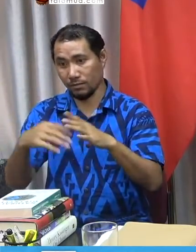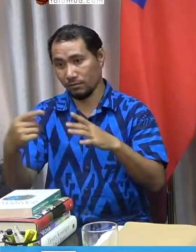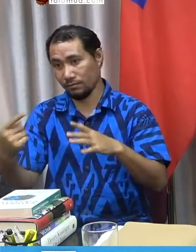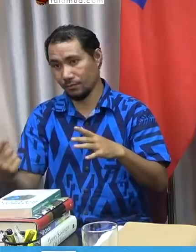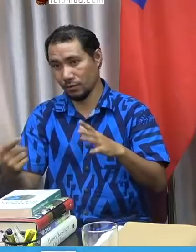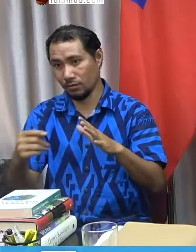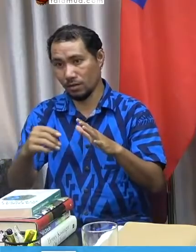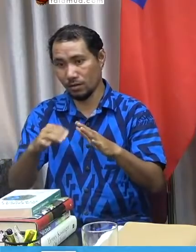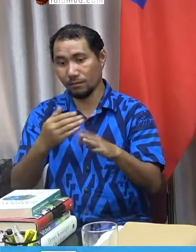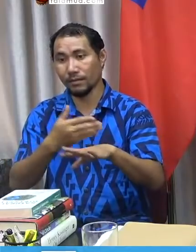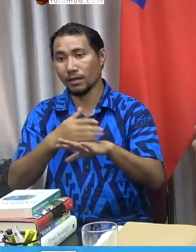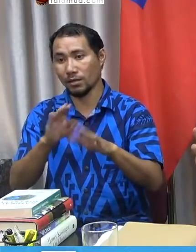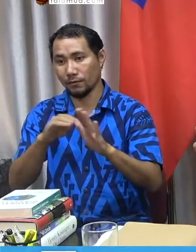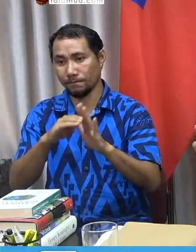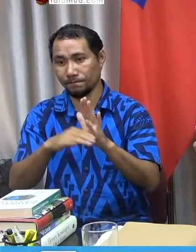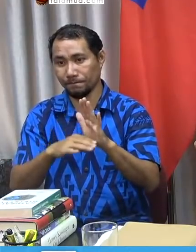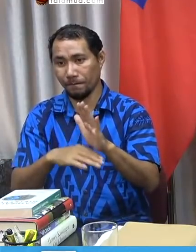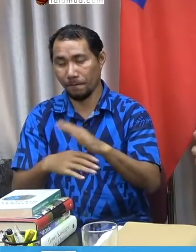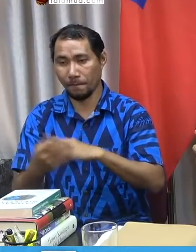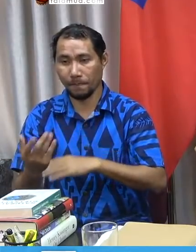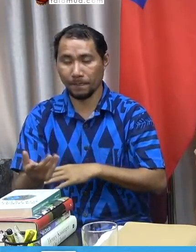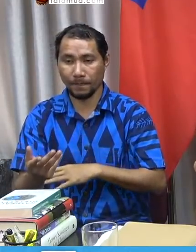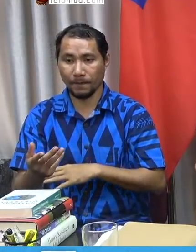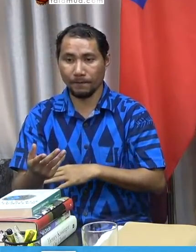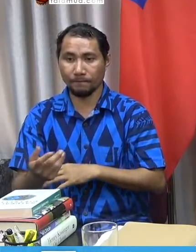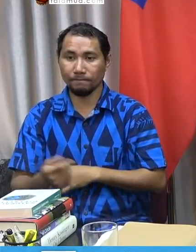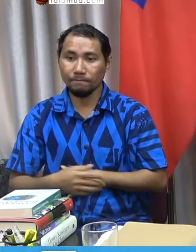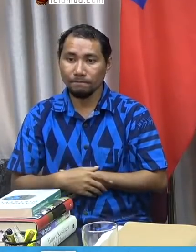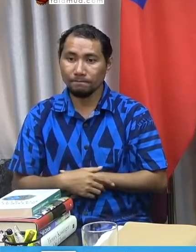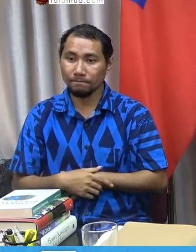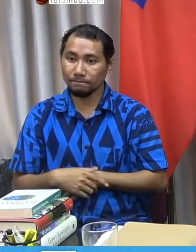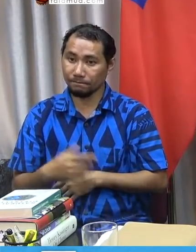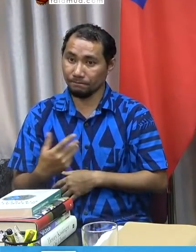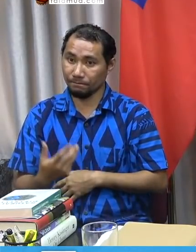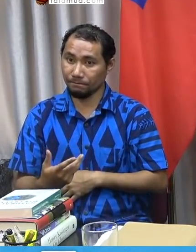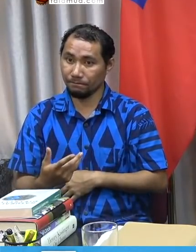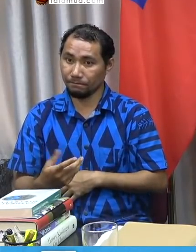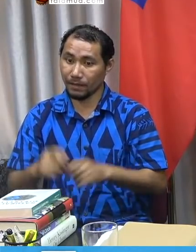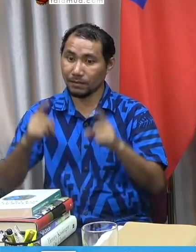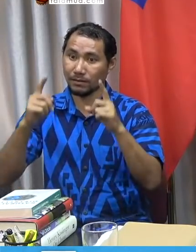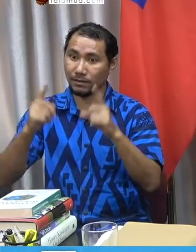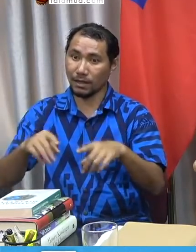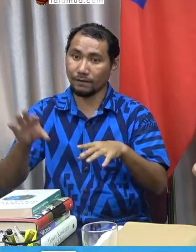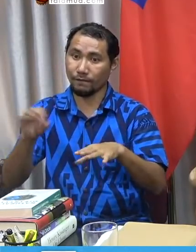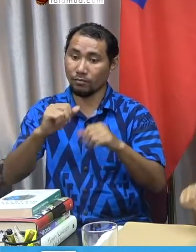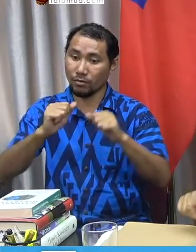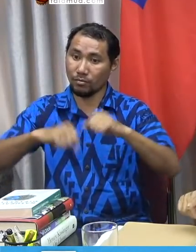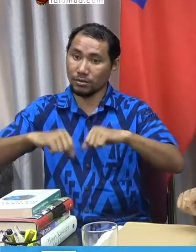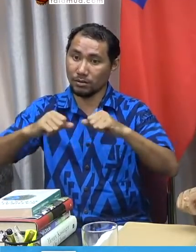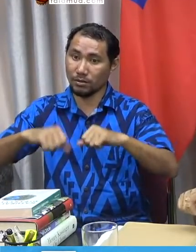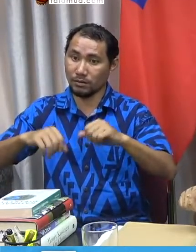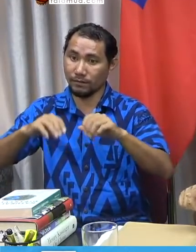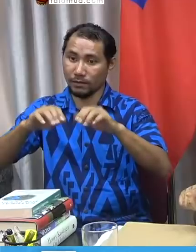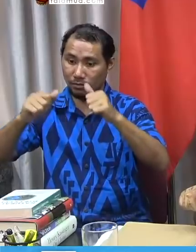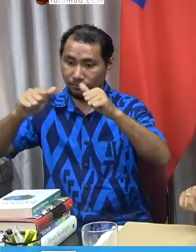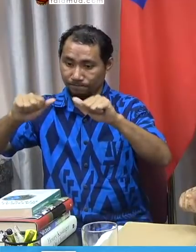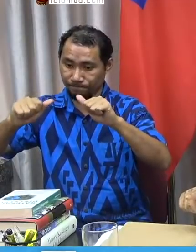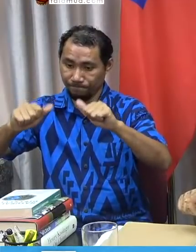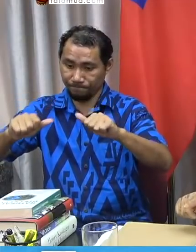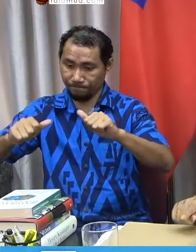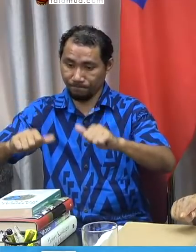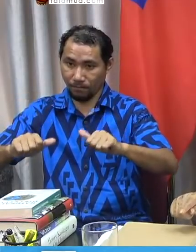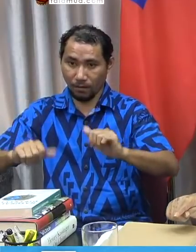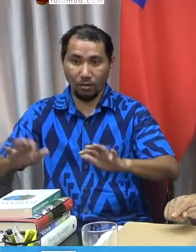Lena pestene, e ono whaapea foila, e amata mai ai le pestene. Whaasolo mai mai to whinga mo